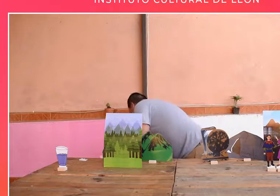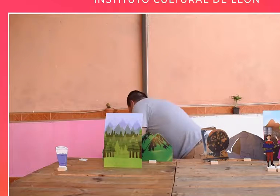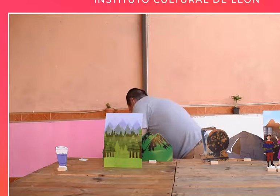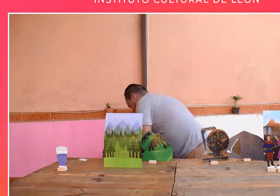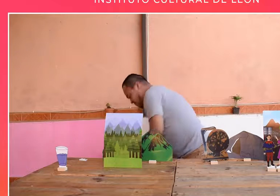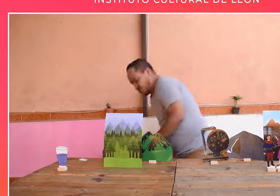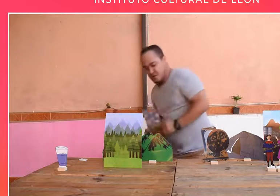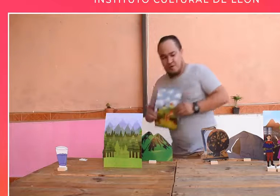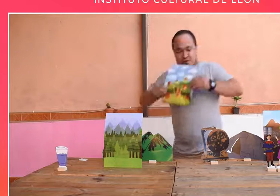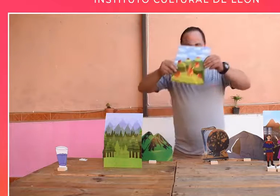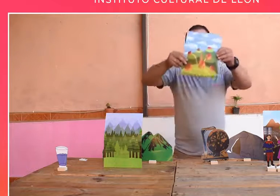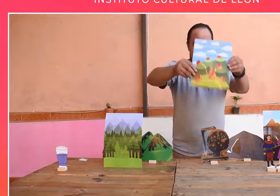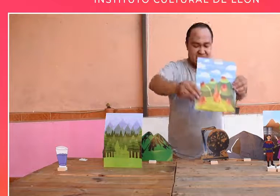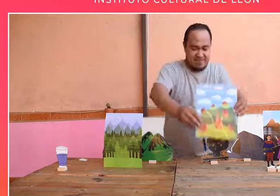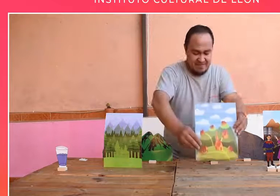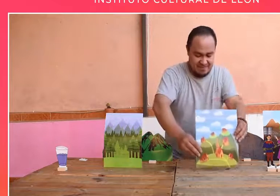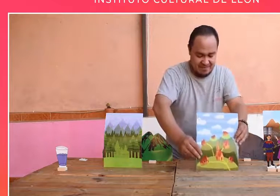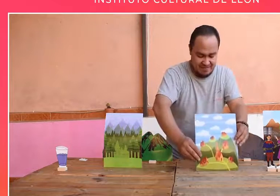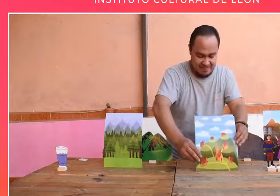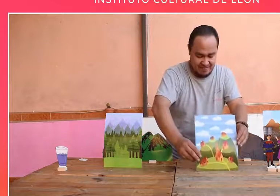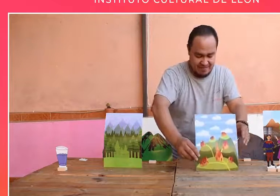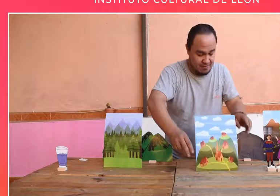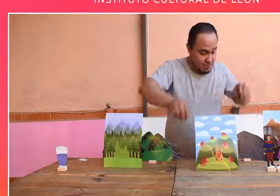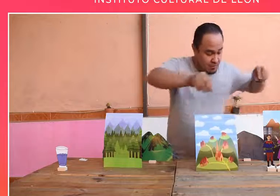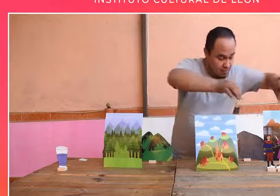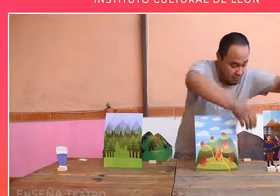riqueza que podrían llevar a su pueblo.